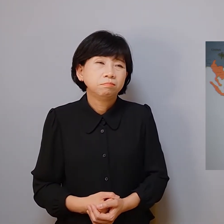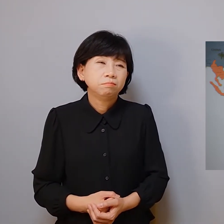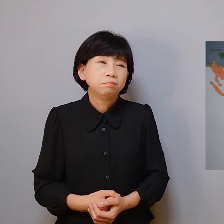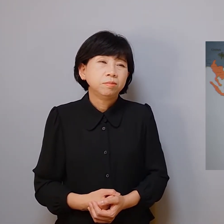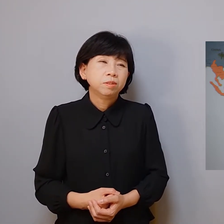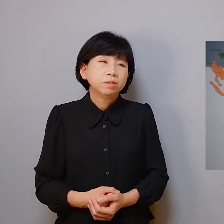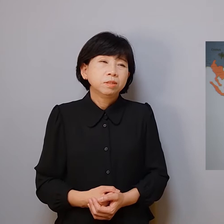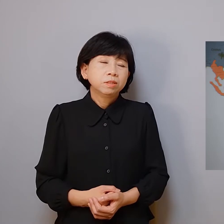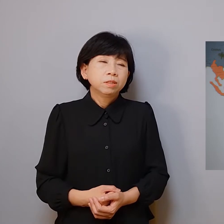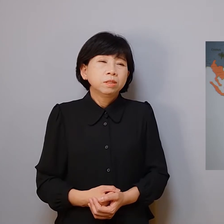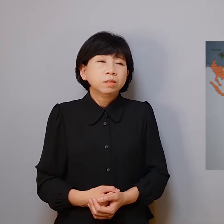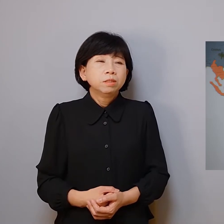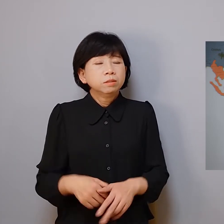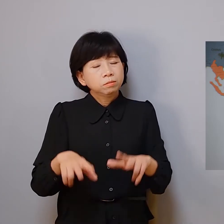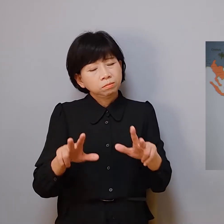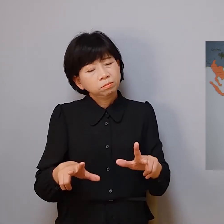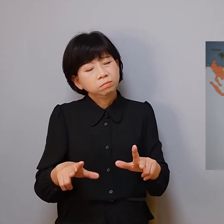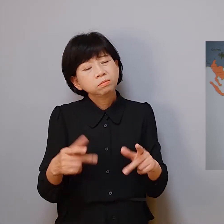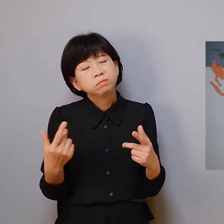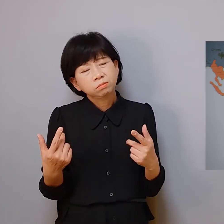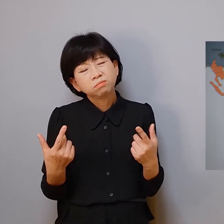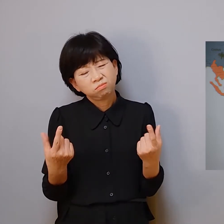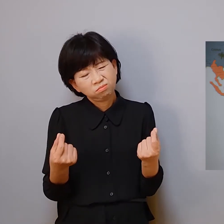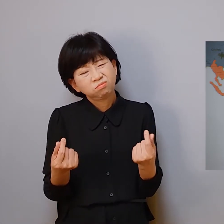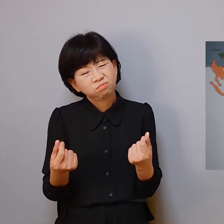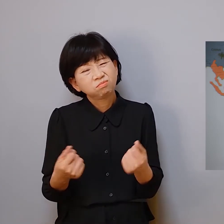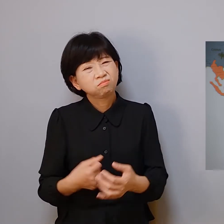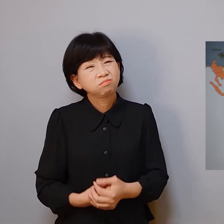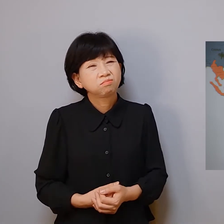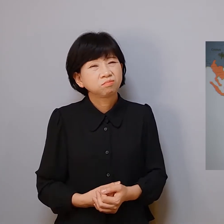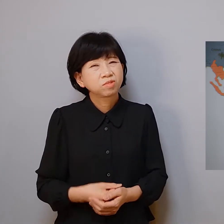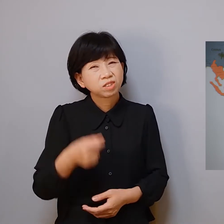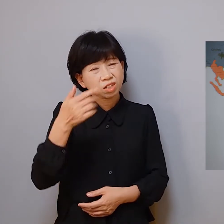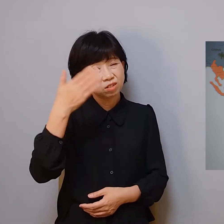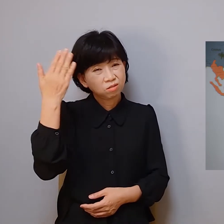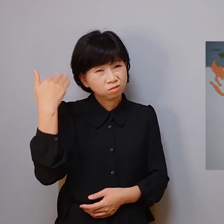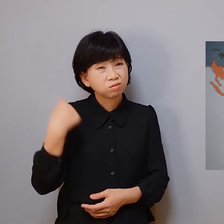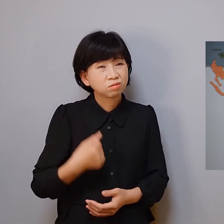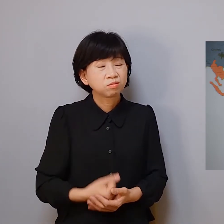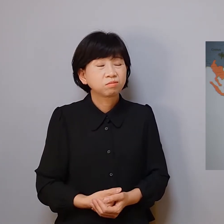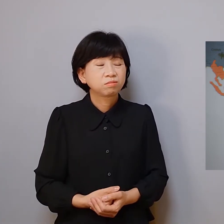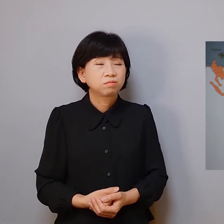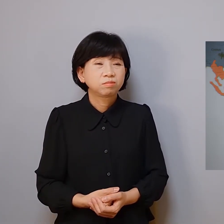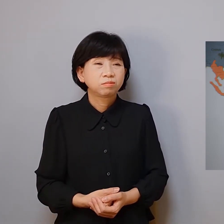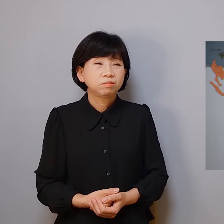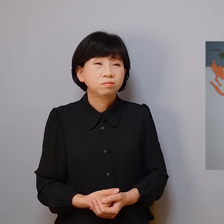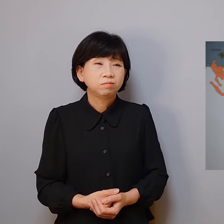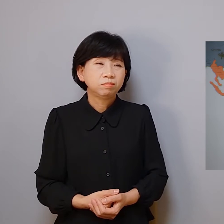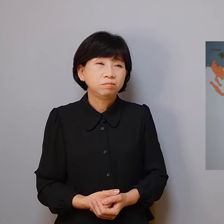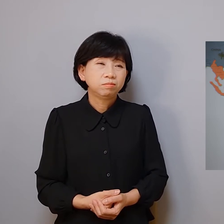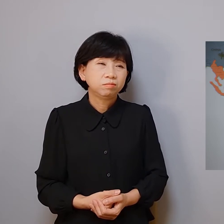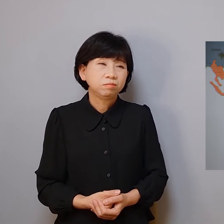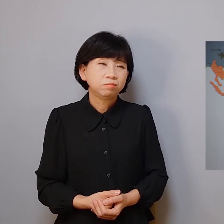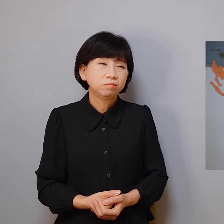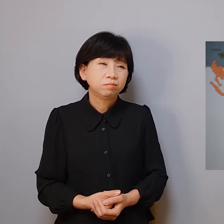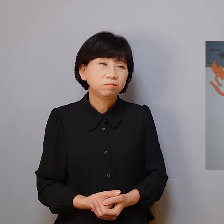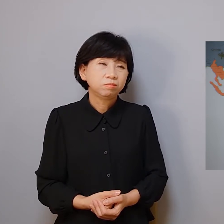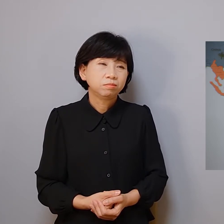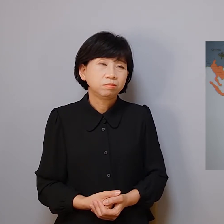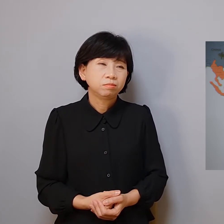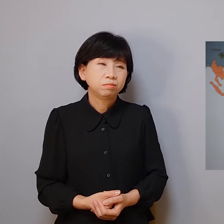정말 지금도 다를 바가 없겠지만 그때도 다를 바가 없는 시대였습니다. 그때 한